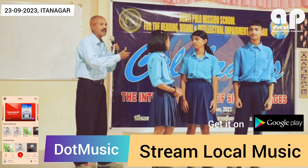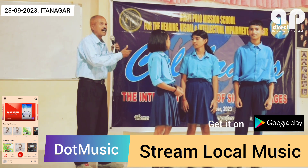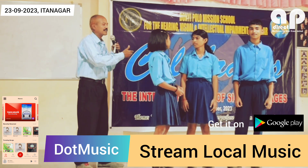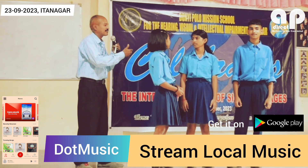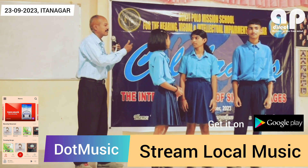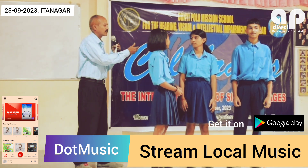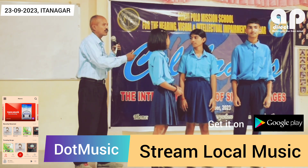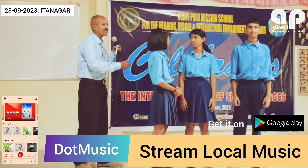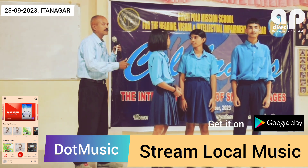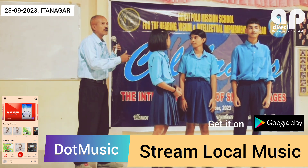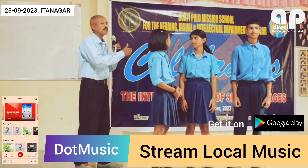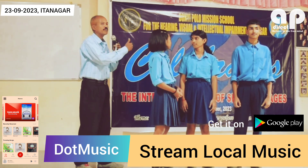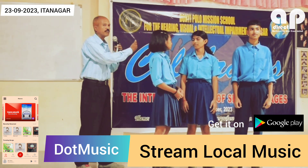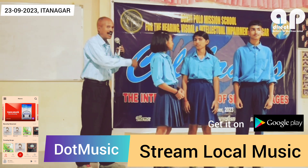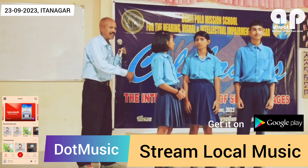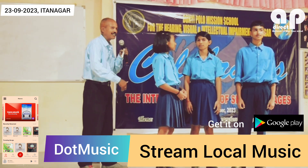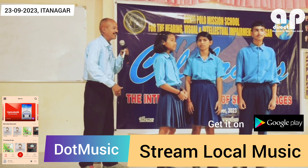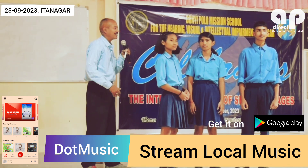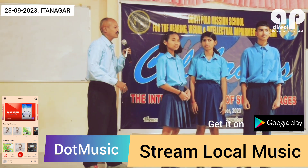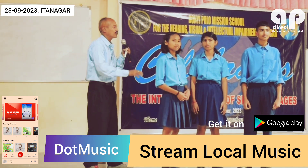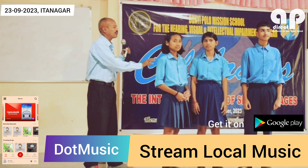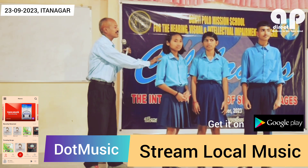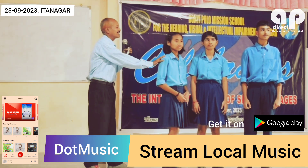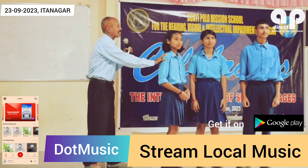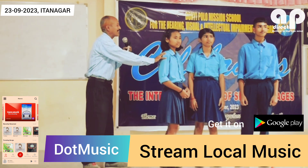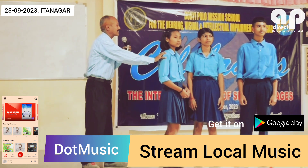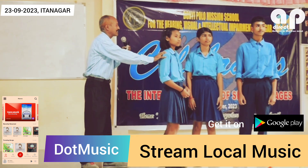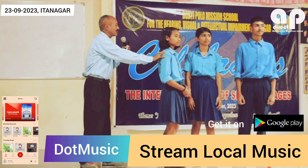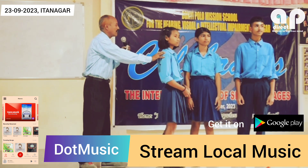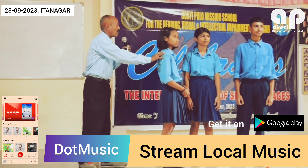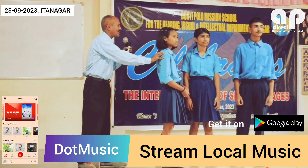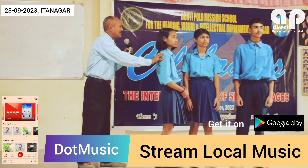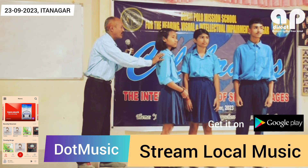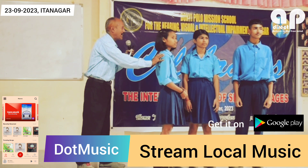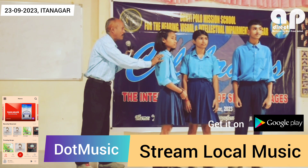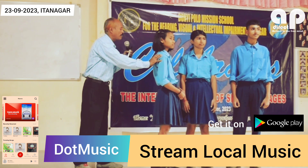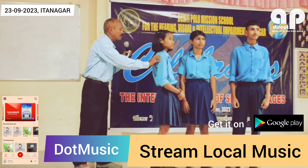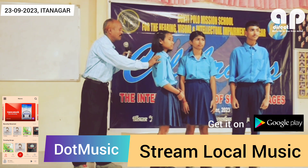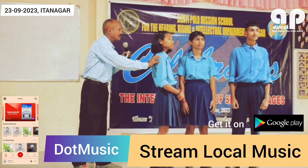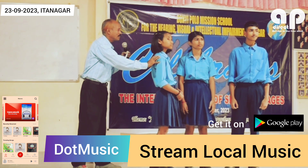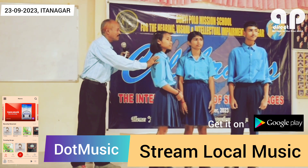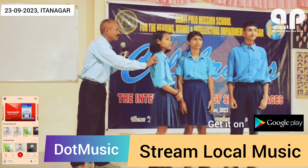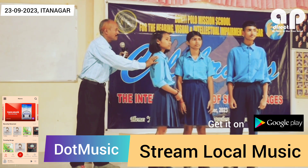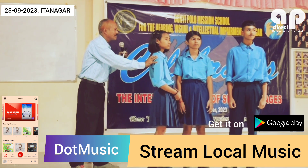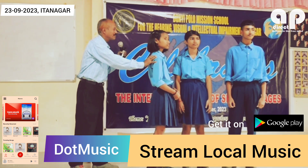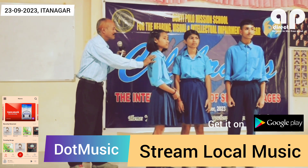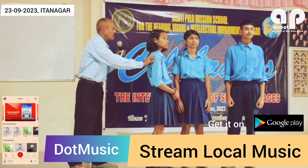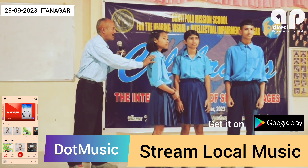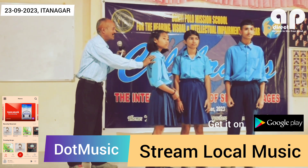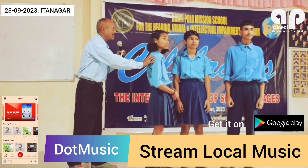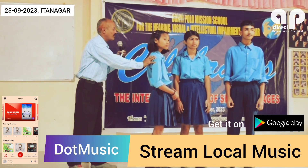आस्क क्वेश्चंस फ्रॉम बिहाइंड सो सी कैनॉट आंसर. व्हाट इज योर नेम? व्हाट इज योर